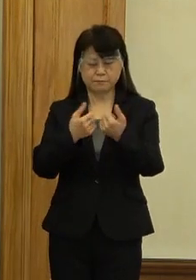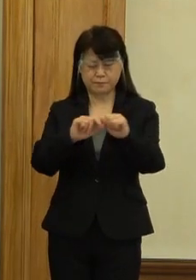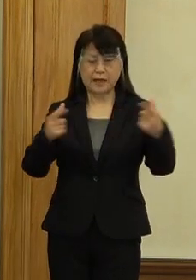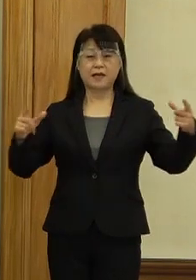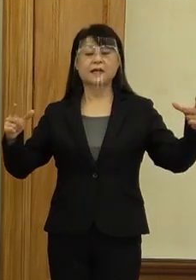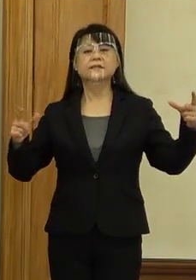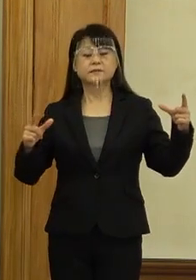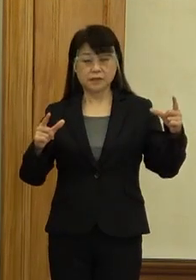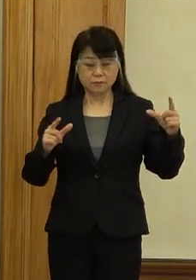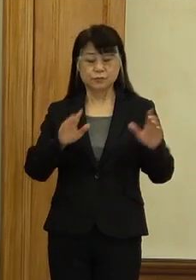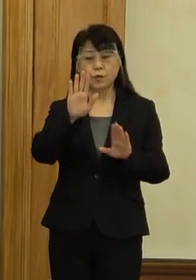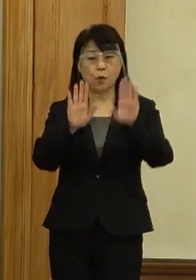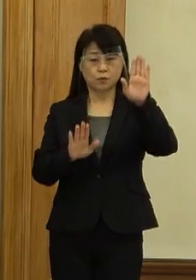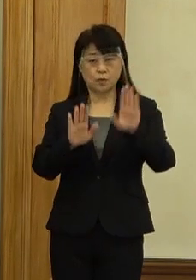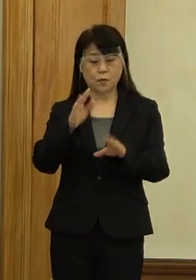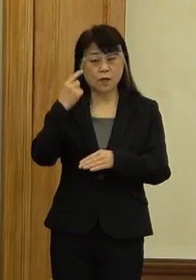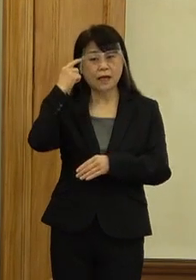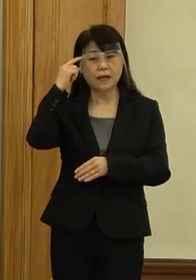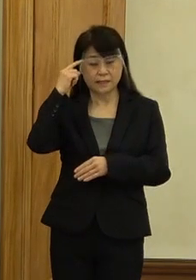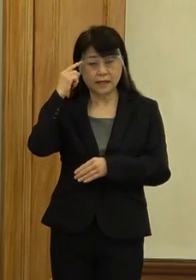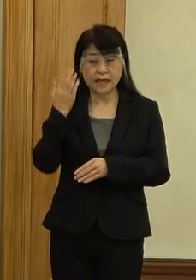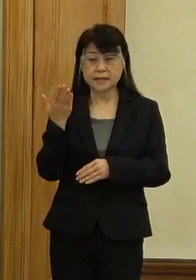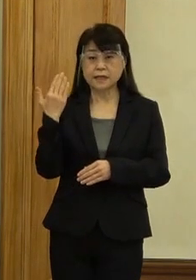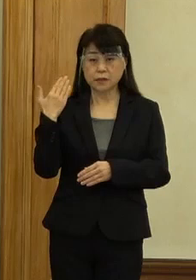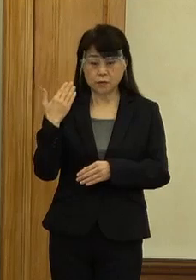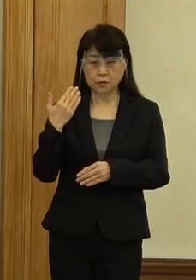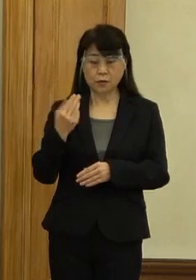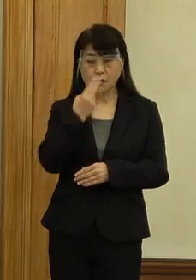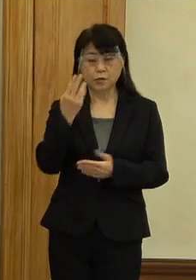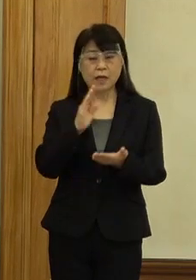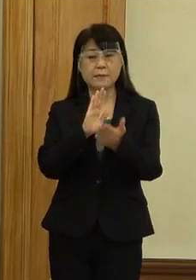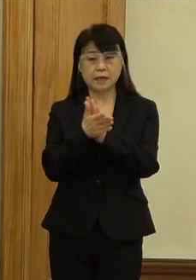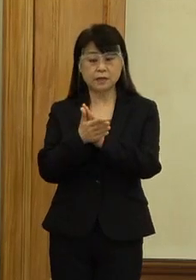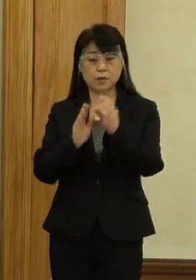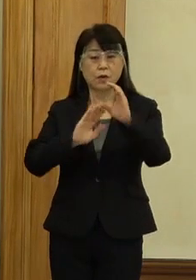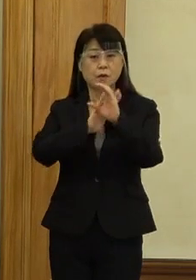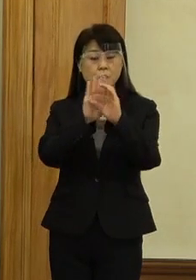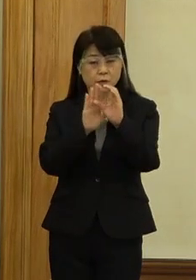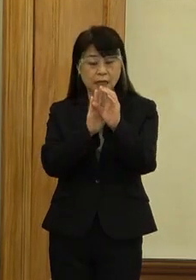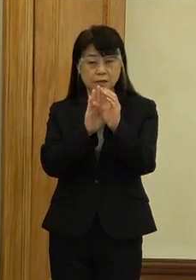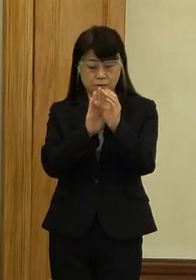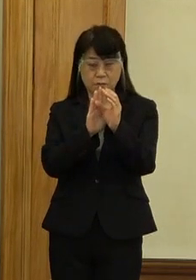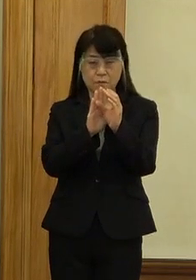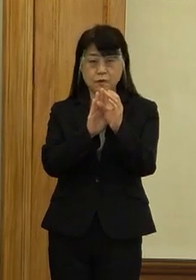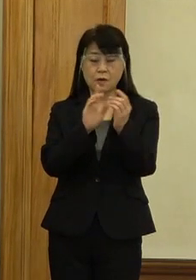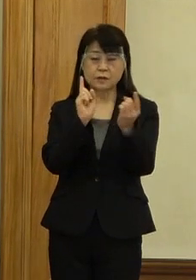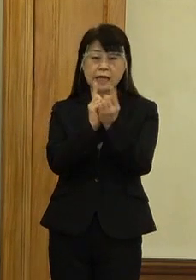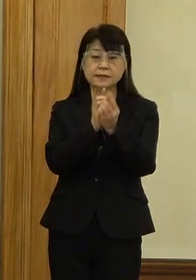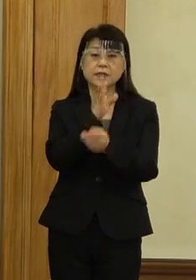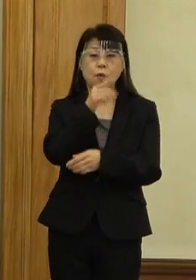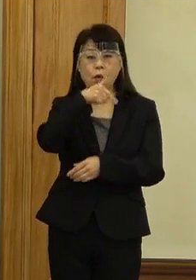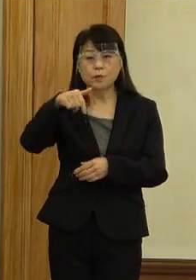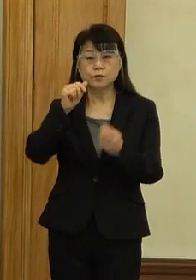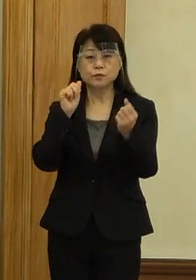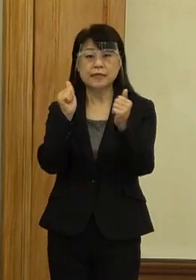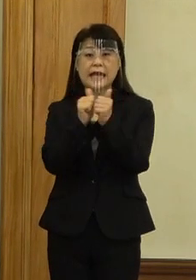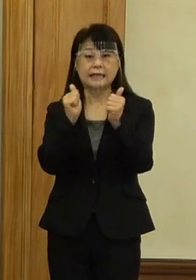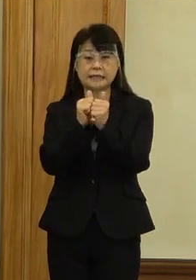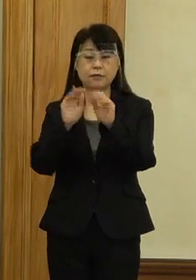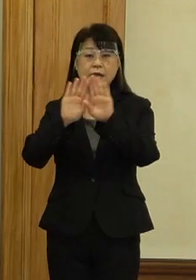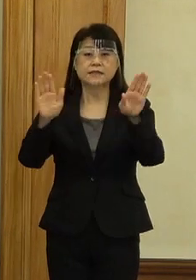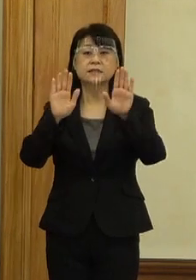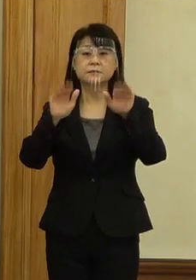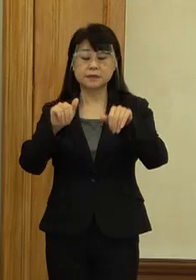大している事態を踏まえまして、先ほど本県の新型コロナウイルス感染症対策本部会議を開催をいたしました